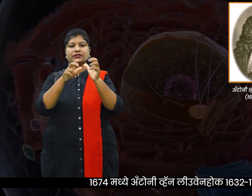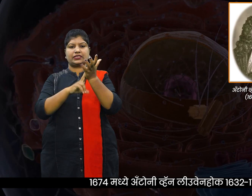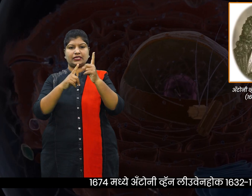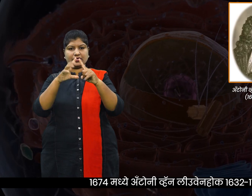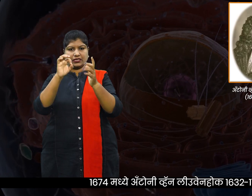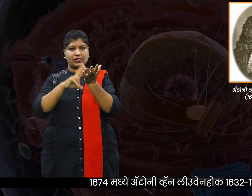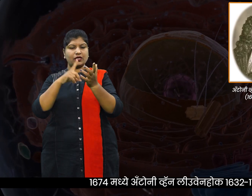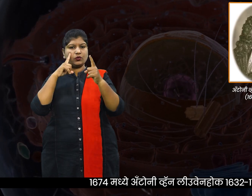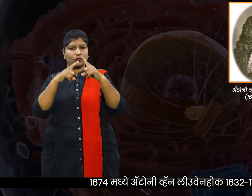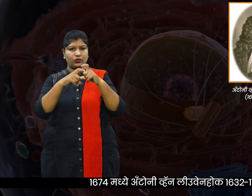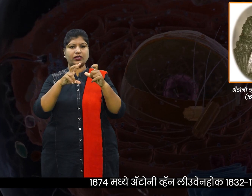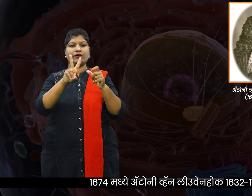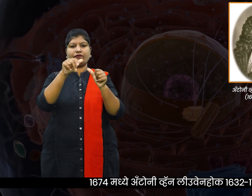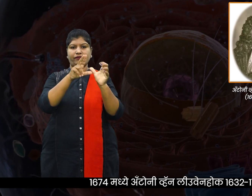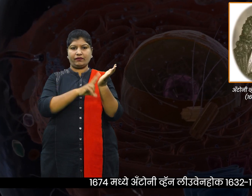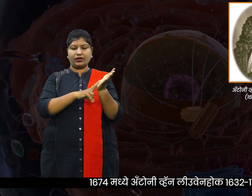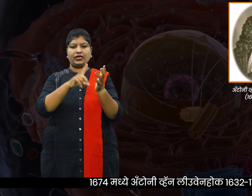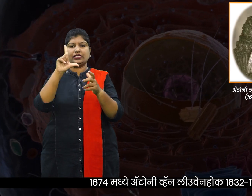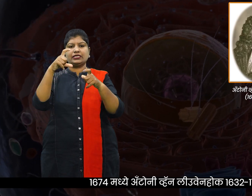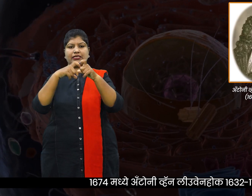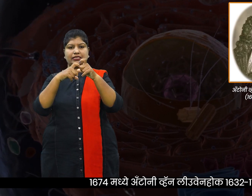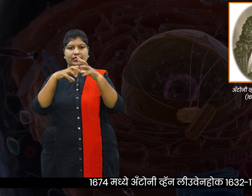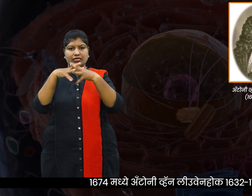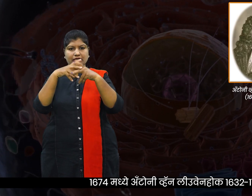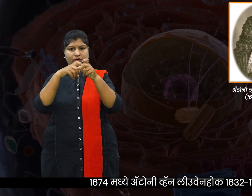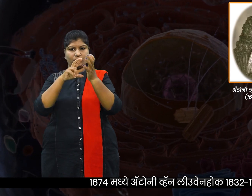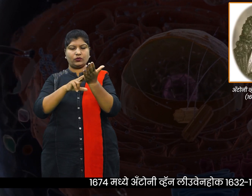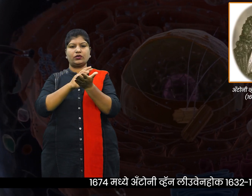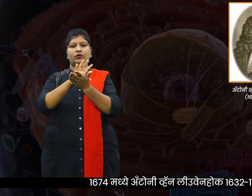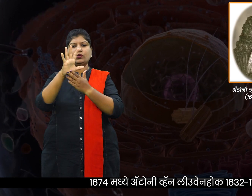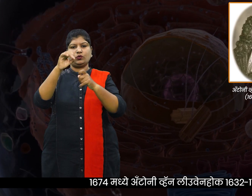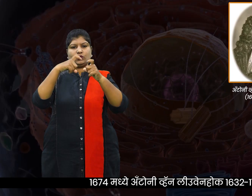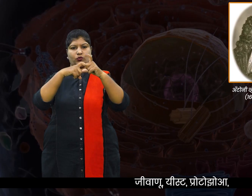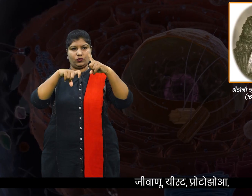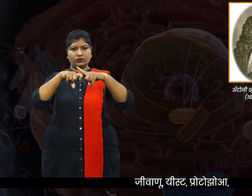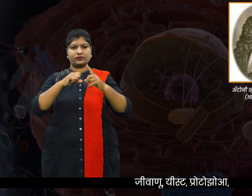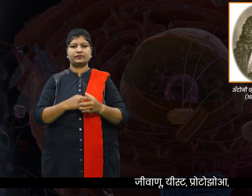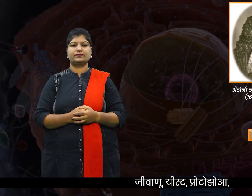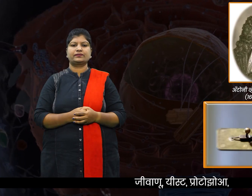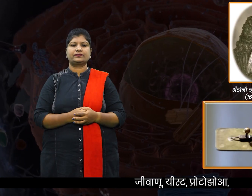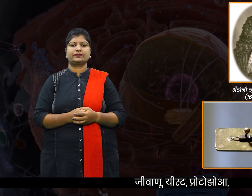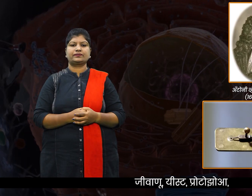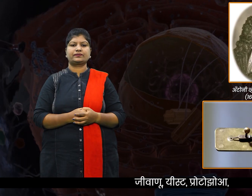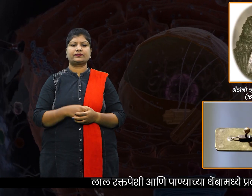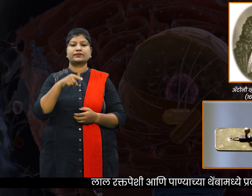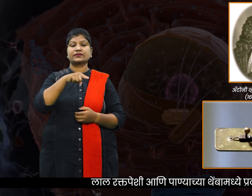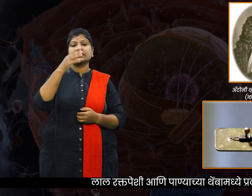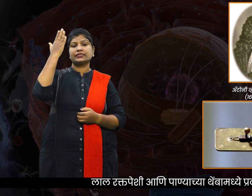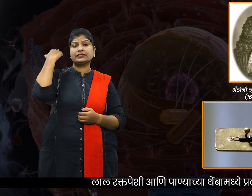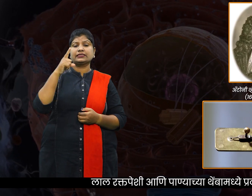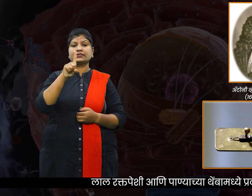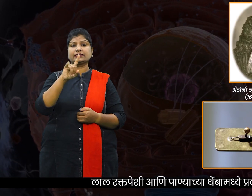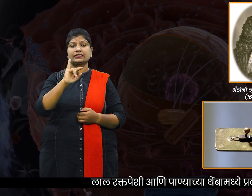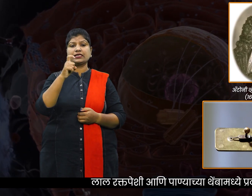1674 मध्ये अँटोनी व्हॅन ल्यूवेनहोक 1632 ते 1723 हे जीवाणू ईस्ट, प्रोटोझोआ, लाल